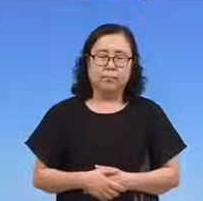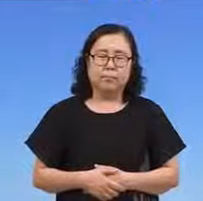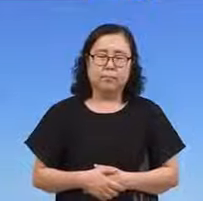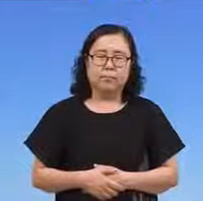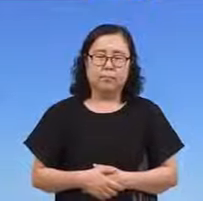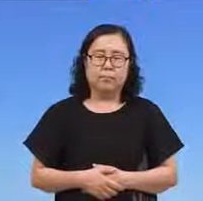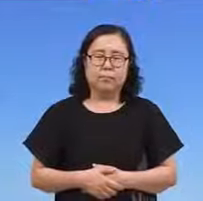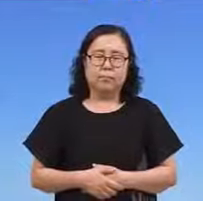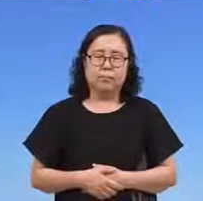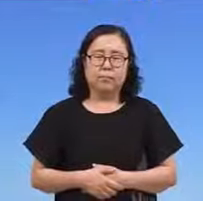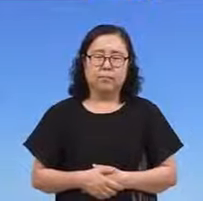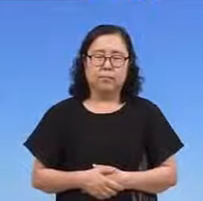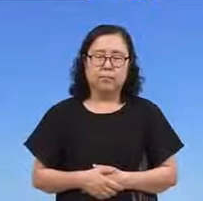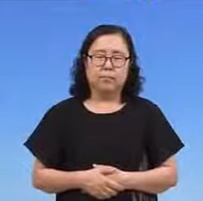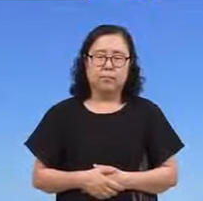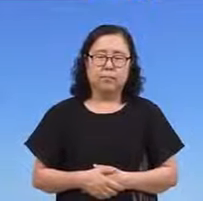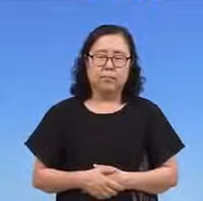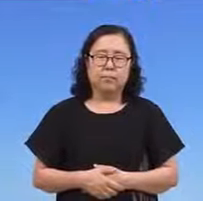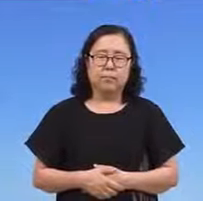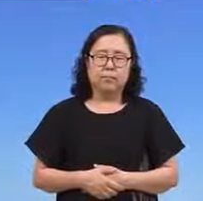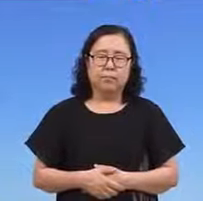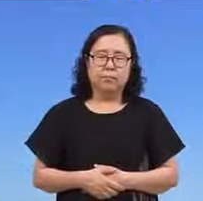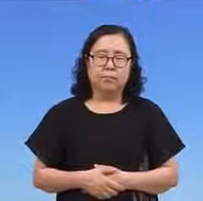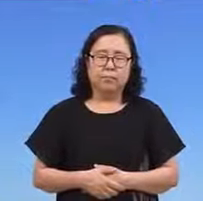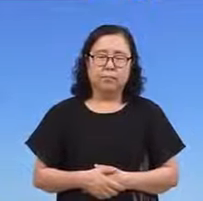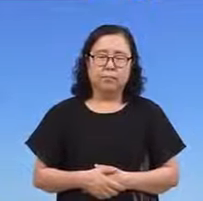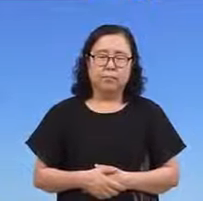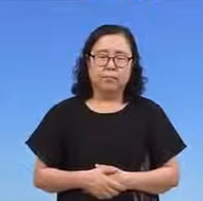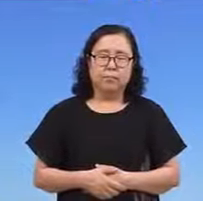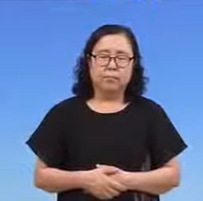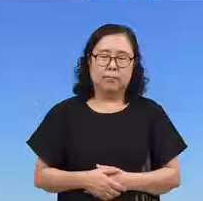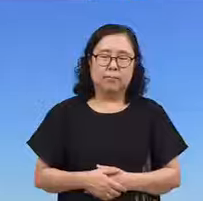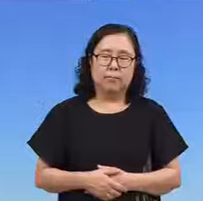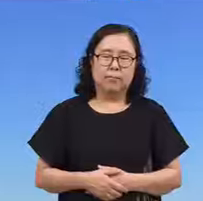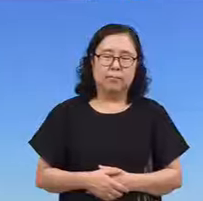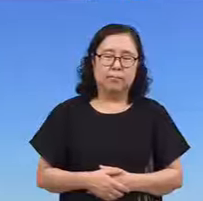먼저 날 만나주시고 찾아주시는 그 하나님 은혜가 주시는 힘,